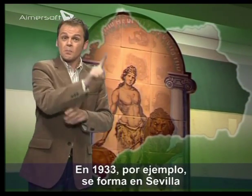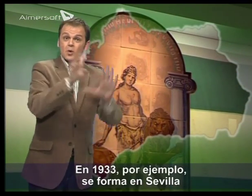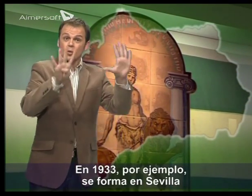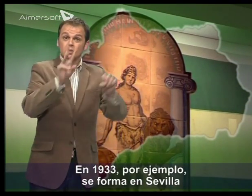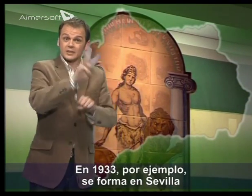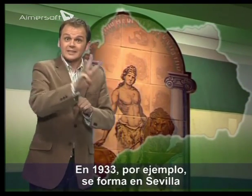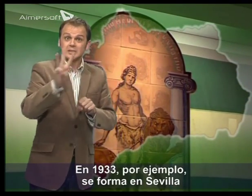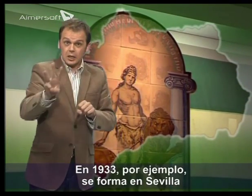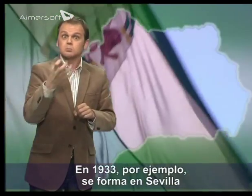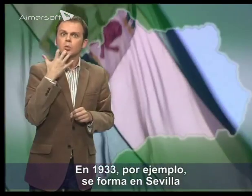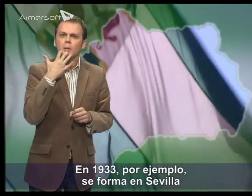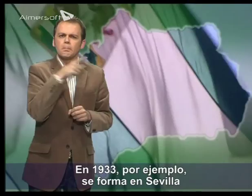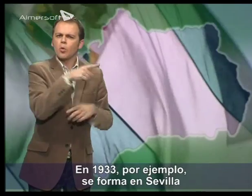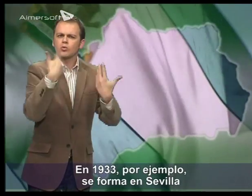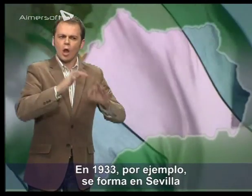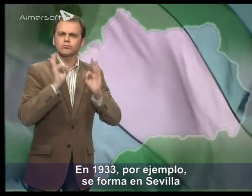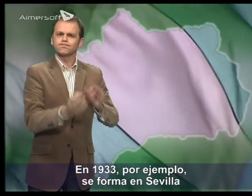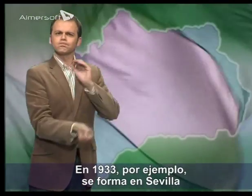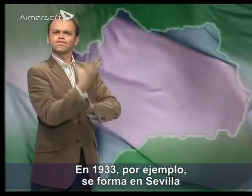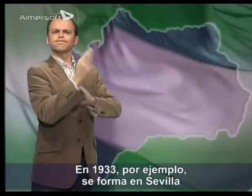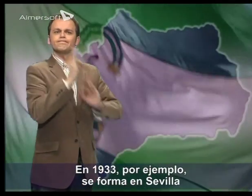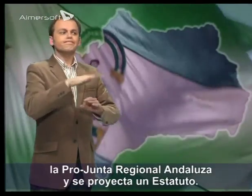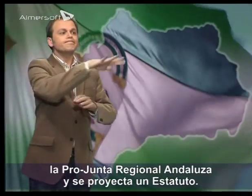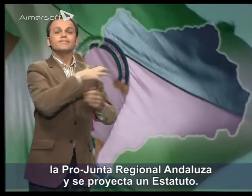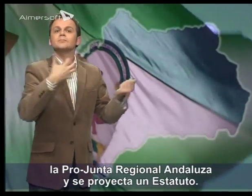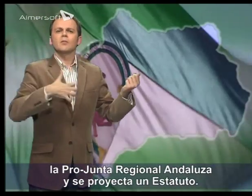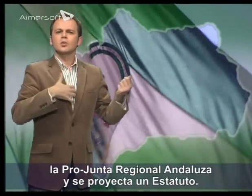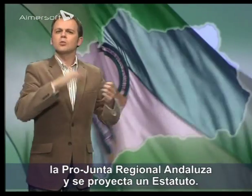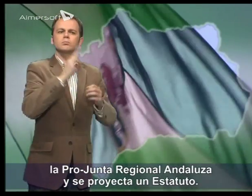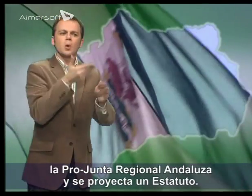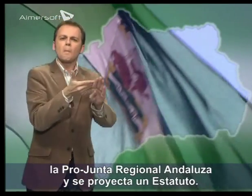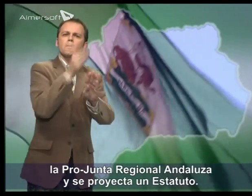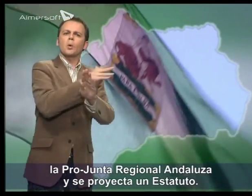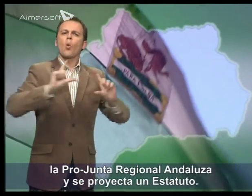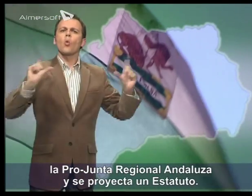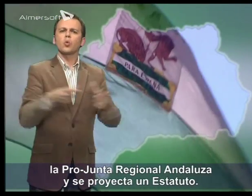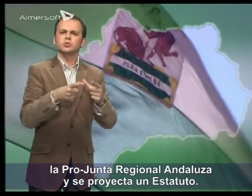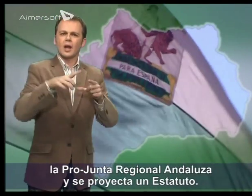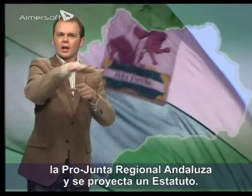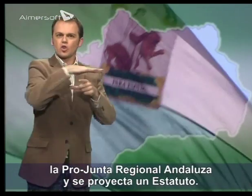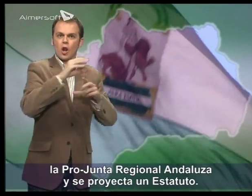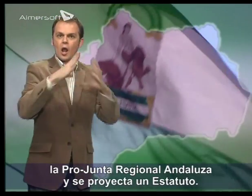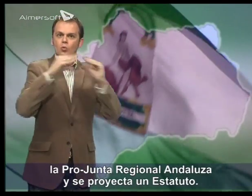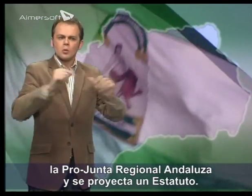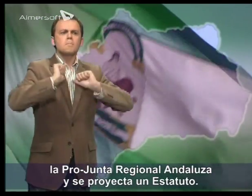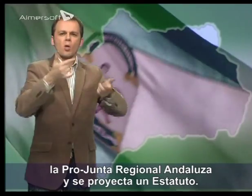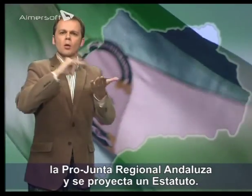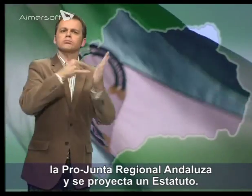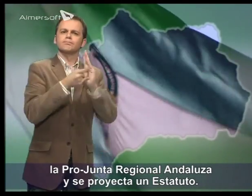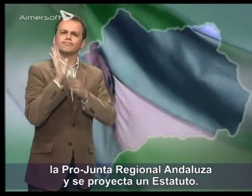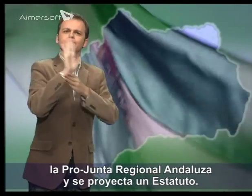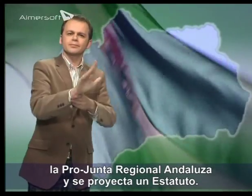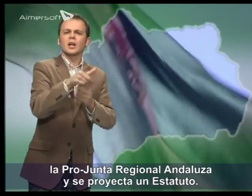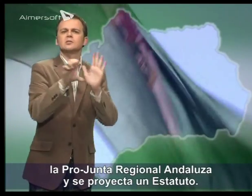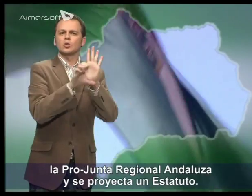En 1933, por ejemplo, se forma en Sevilla la Projunta Regional Andaluza y se proyecta